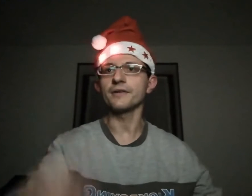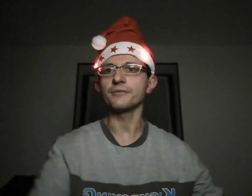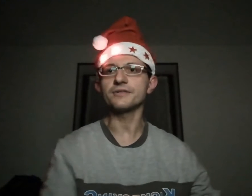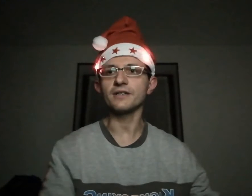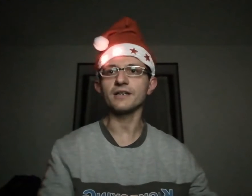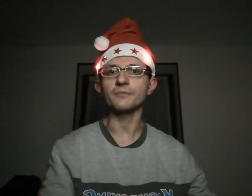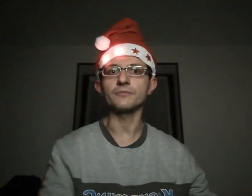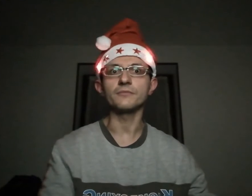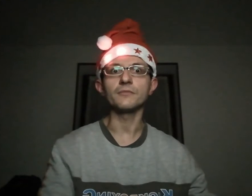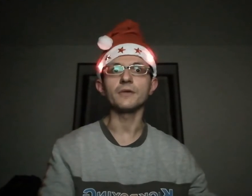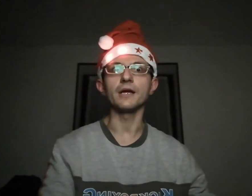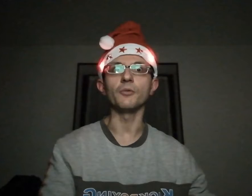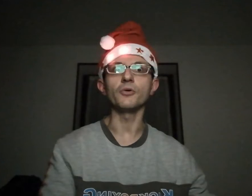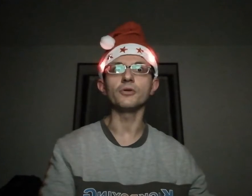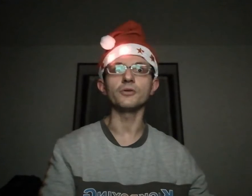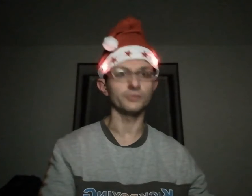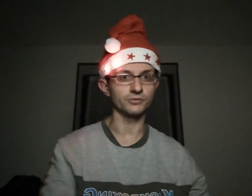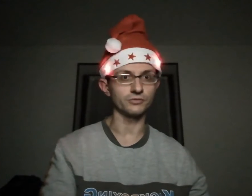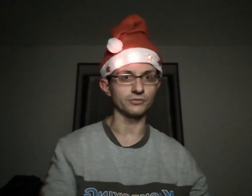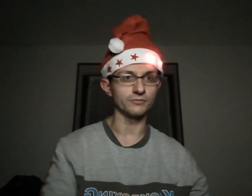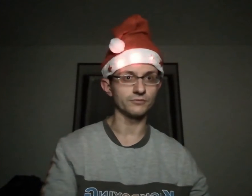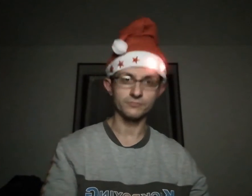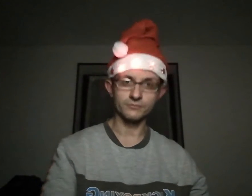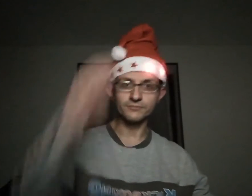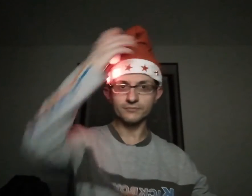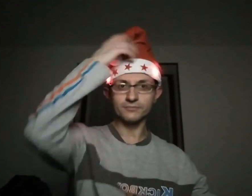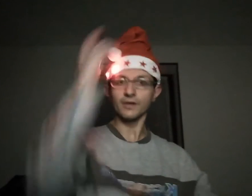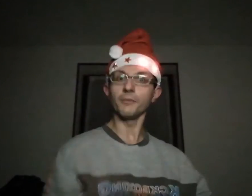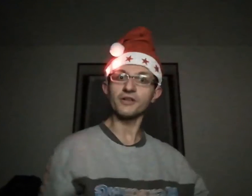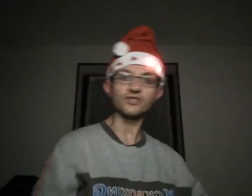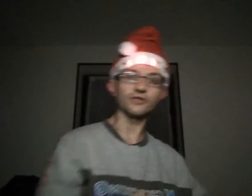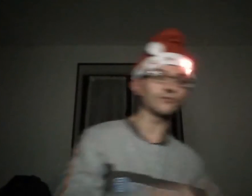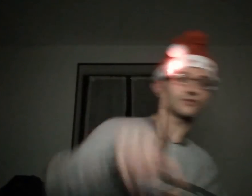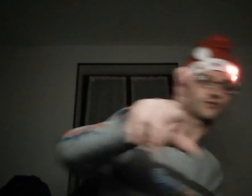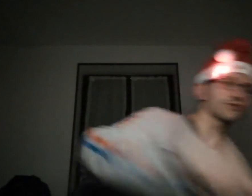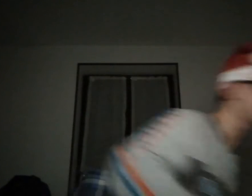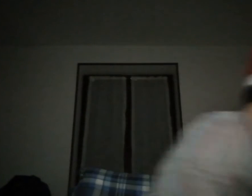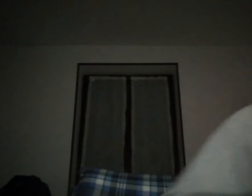su Instagram è molto più scuro. Perché c'è la luce? Sì.